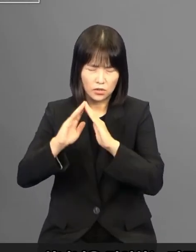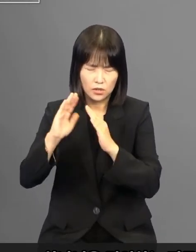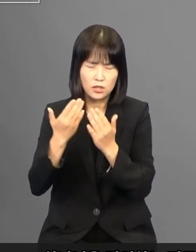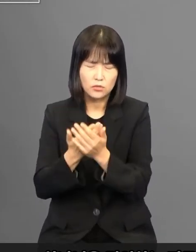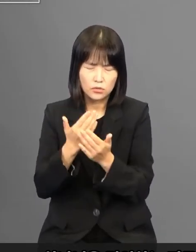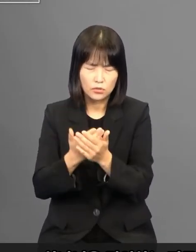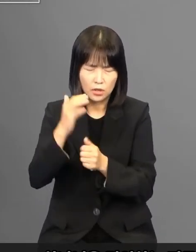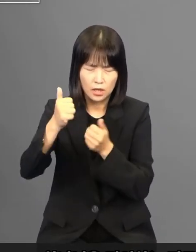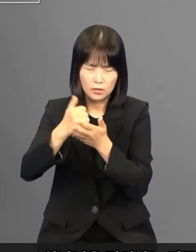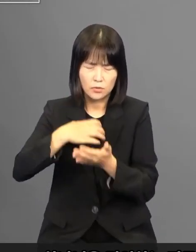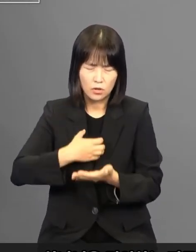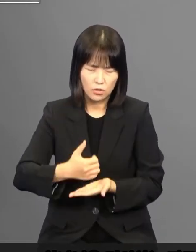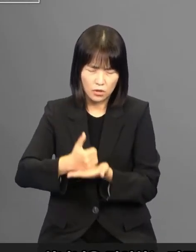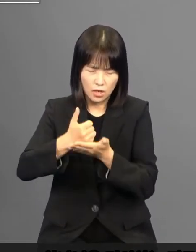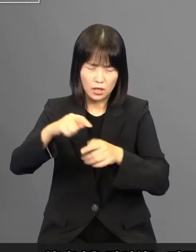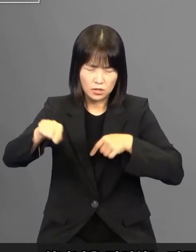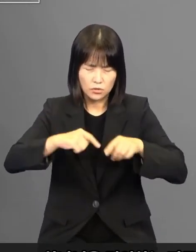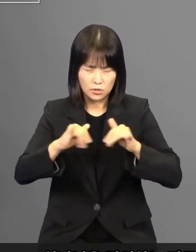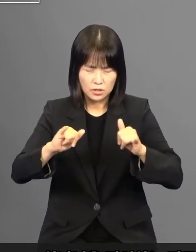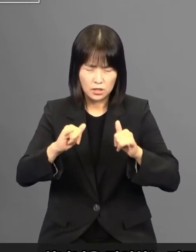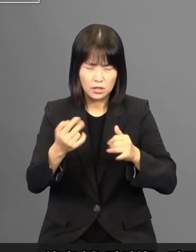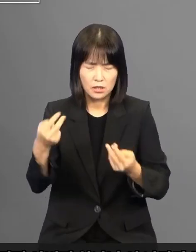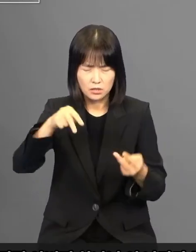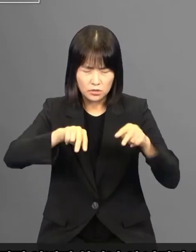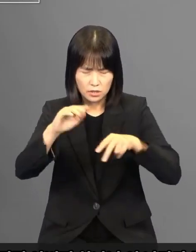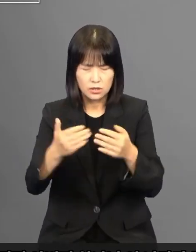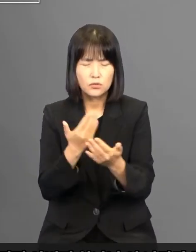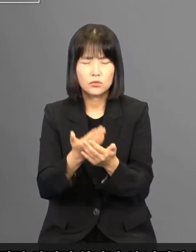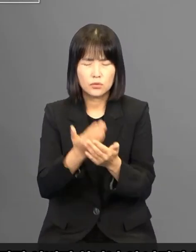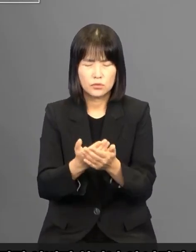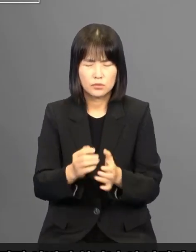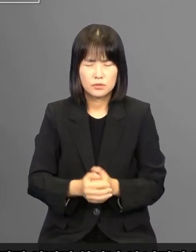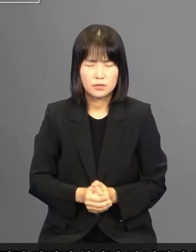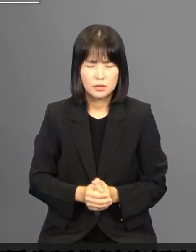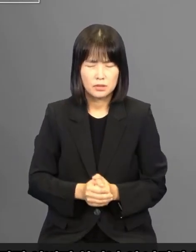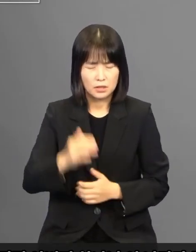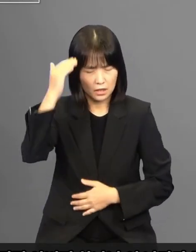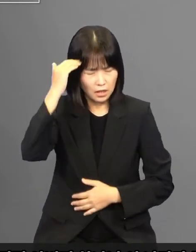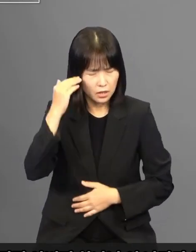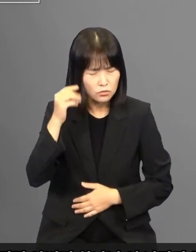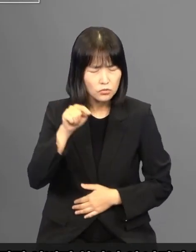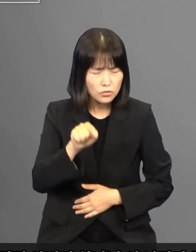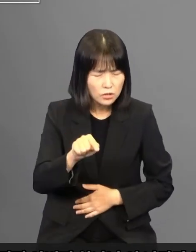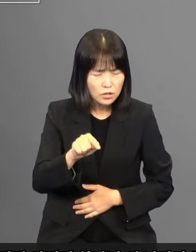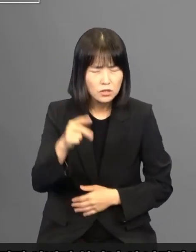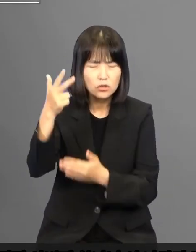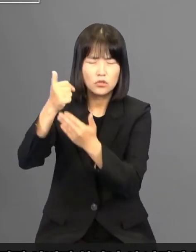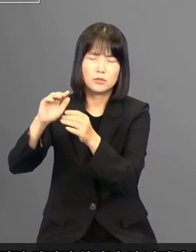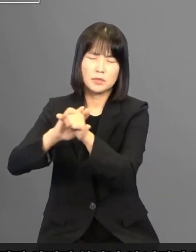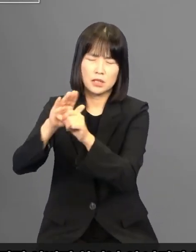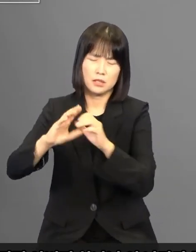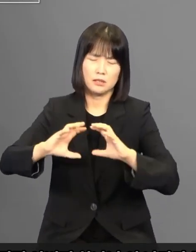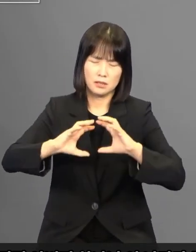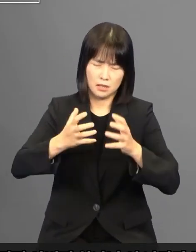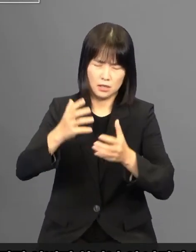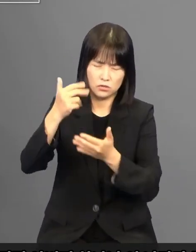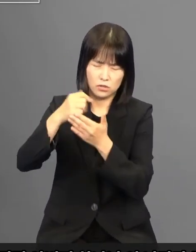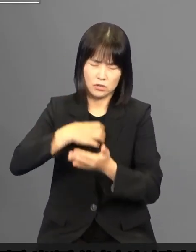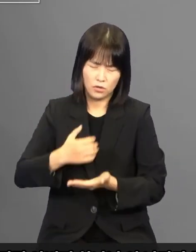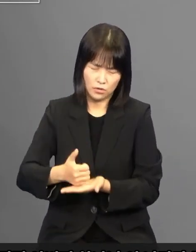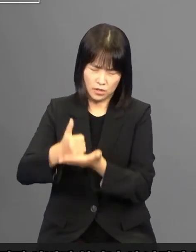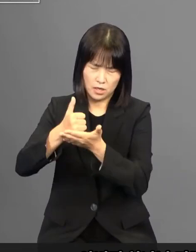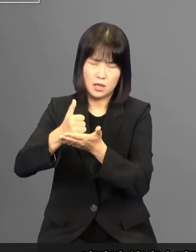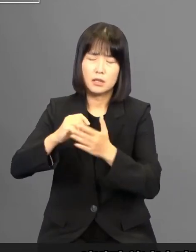경외하는 지도자들이 세워지게 하여 주시옵소서. 진정 아버지 하나님 이 나라가 주를 사랑하는 나라, 주님을 경외하는